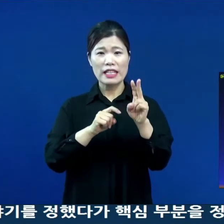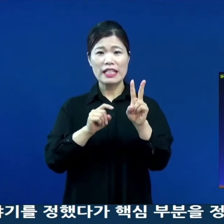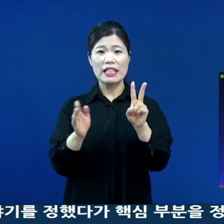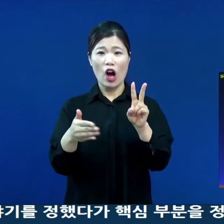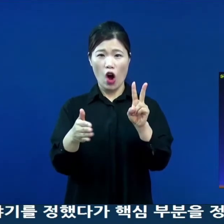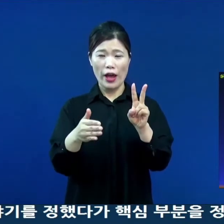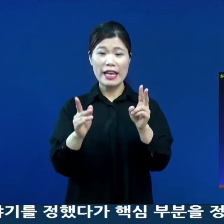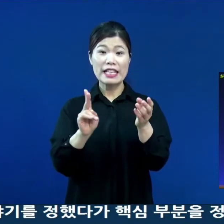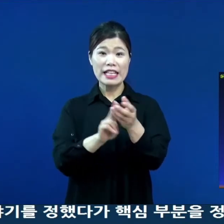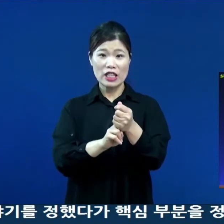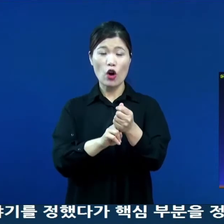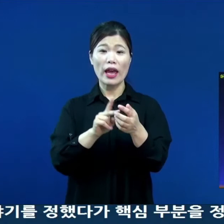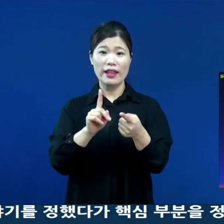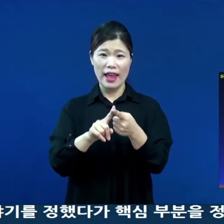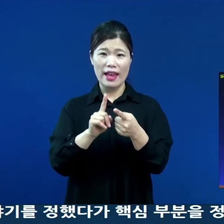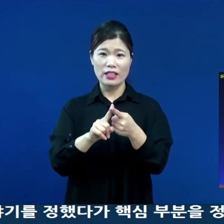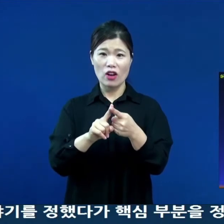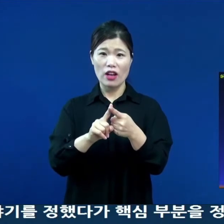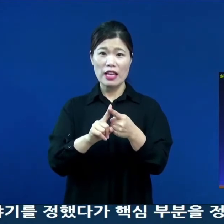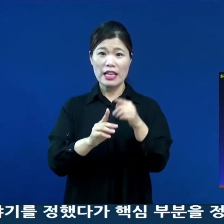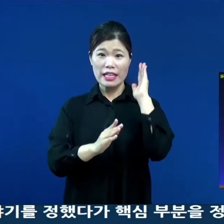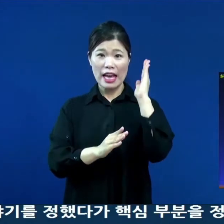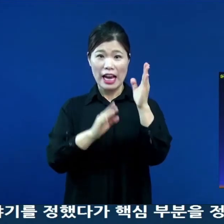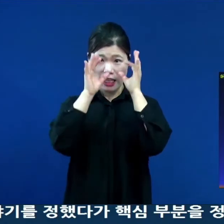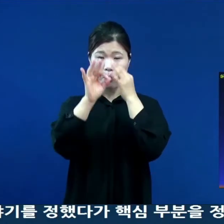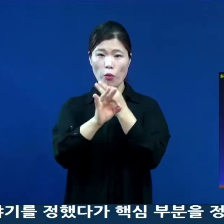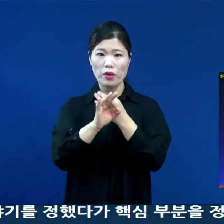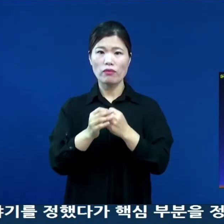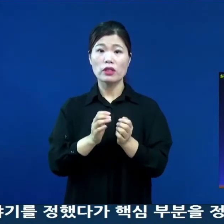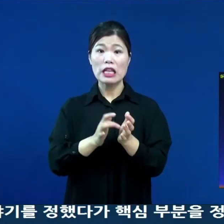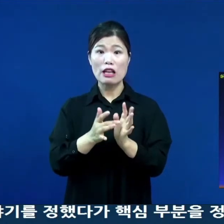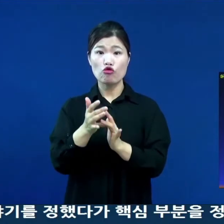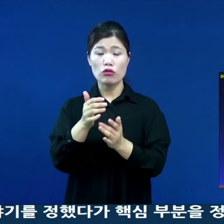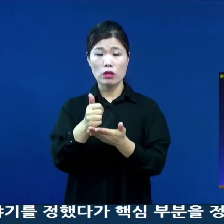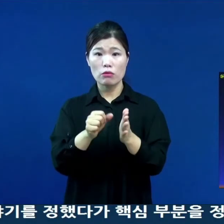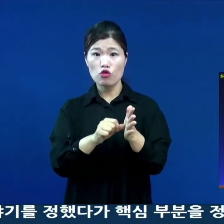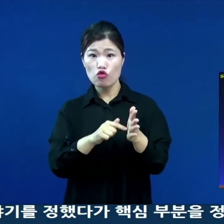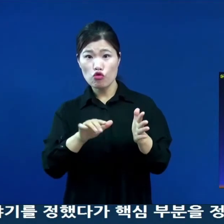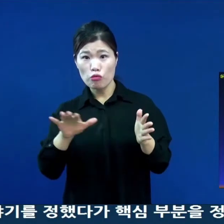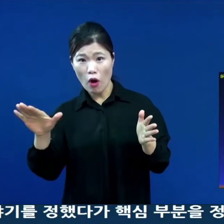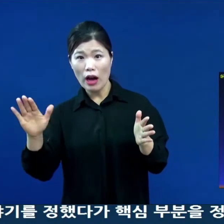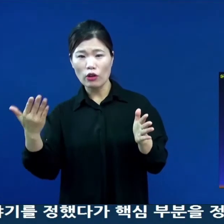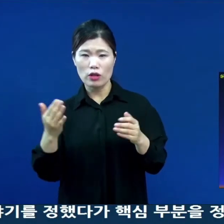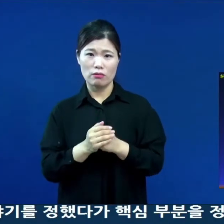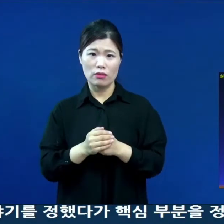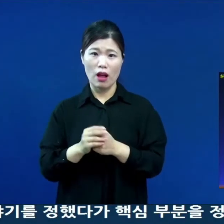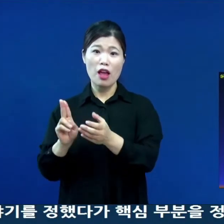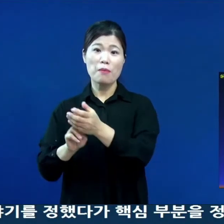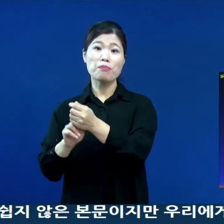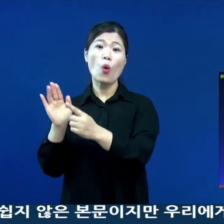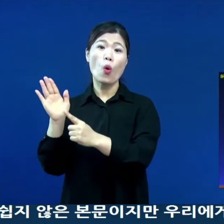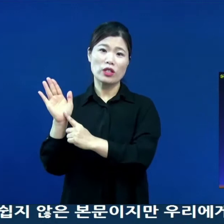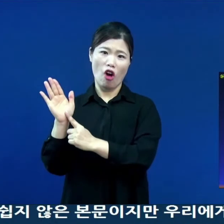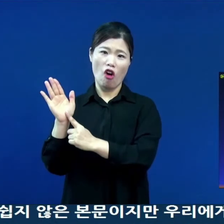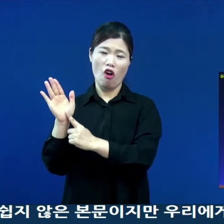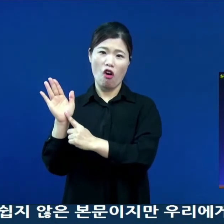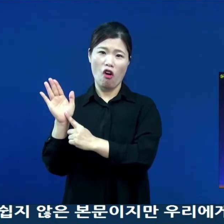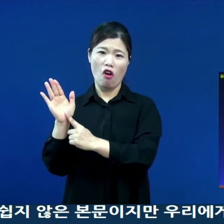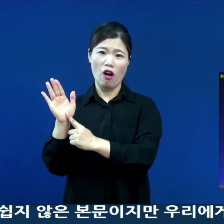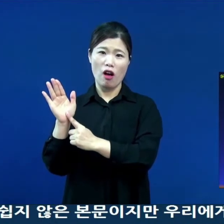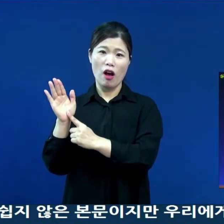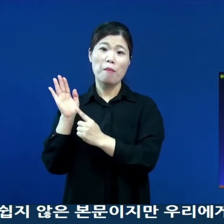기적의 이야기 부분을 살펴보면 예수님이 굉장히 유명해지셨습니다. 표적을 베푼